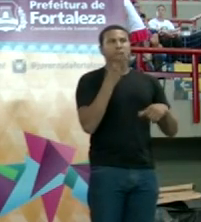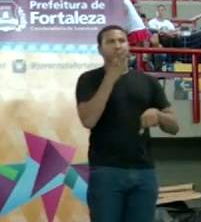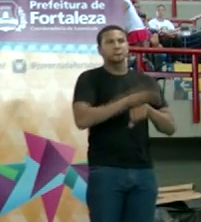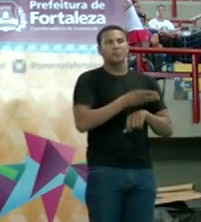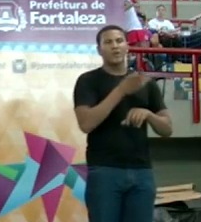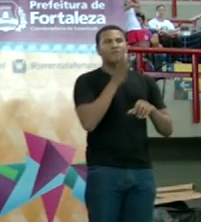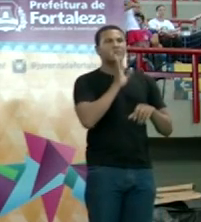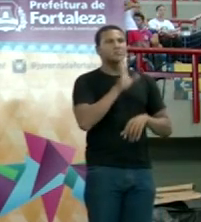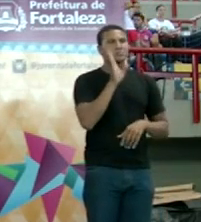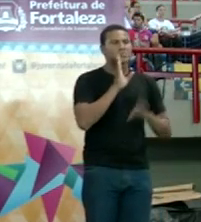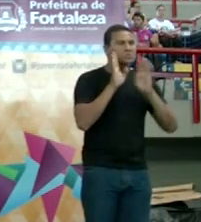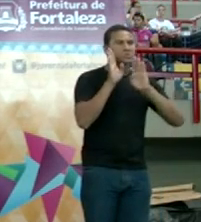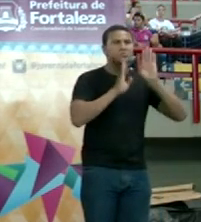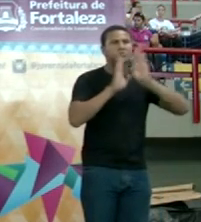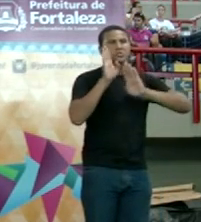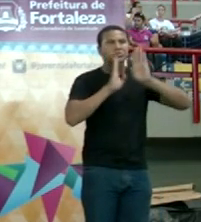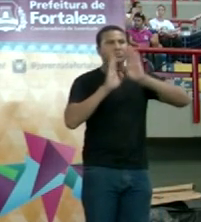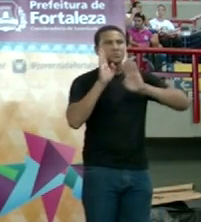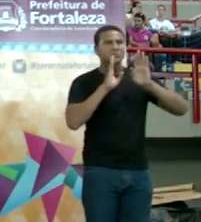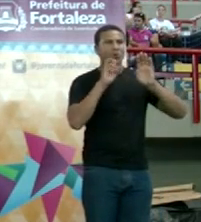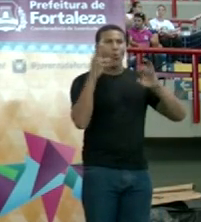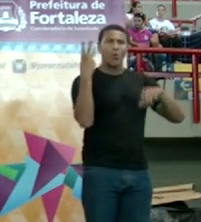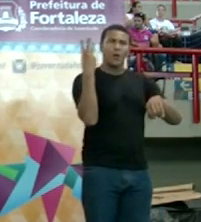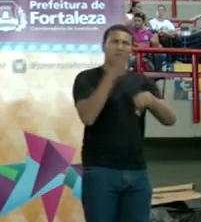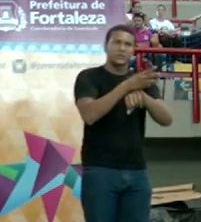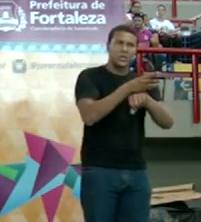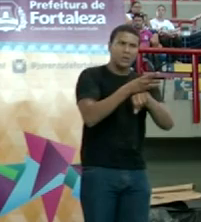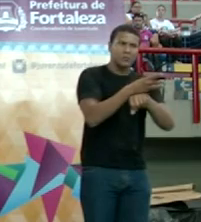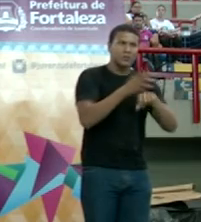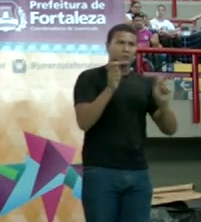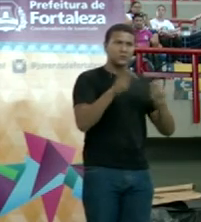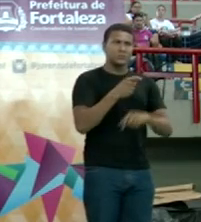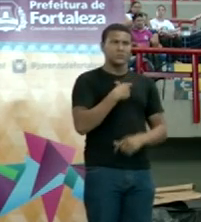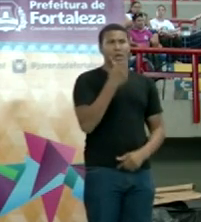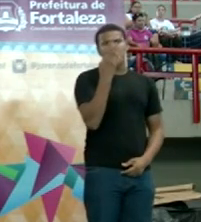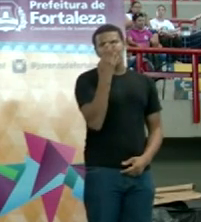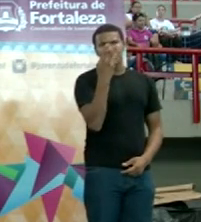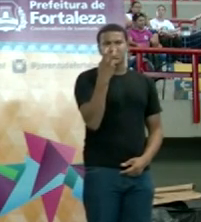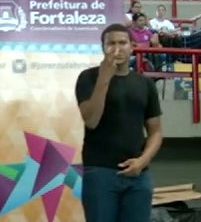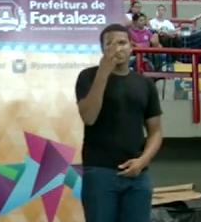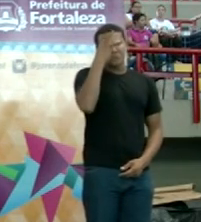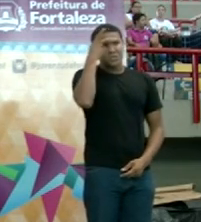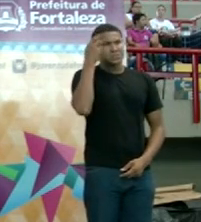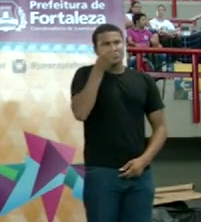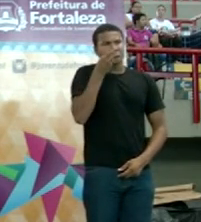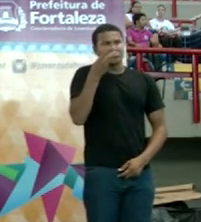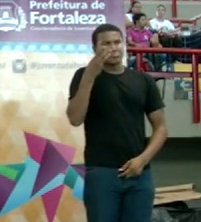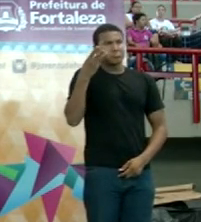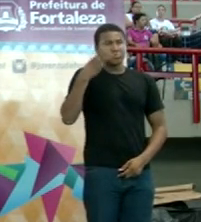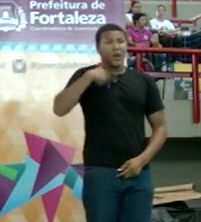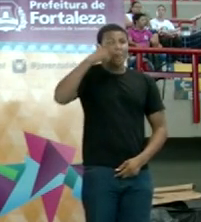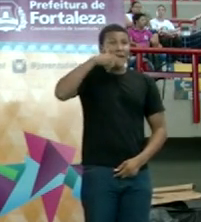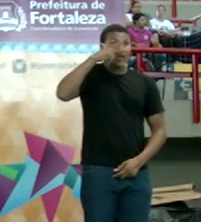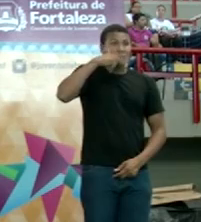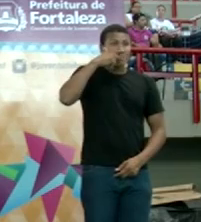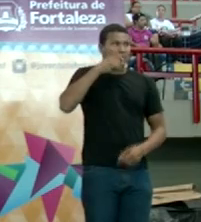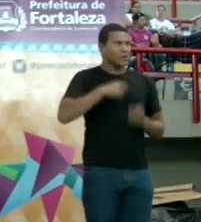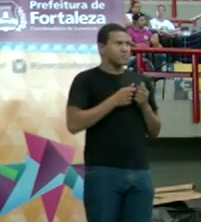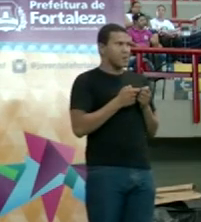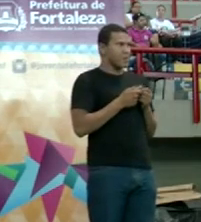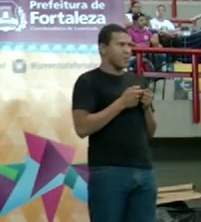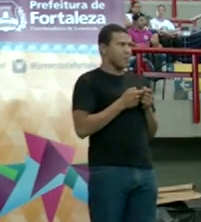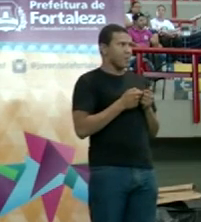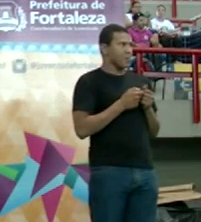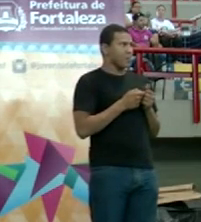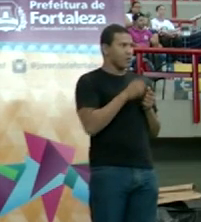eu posso conversar pelo WhatsApp com 4, 5 pessoas simultaneamente, sem que uma saiba o que eu